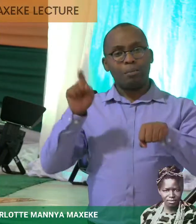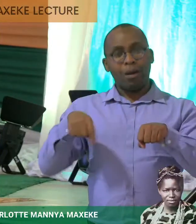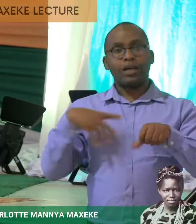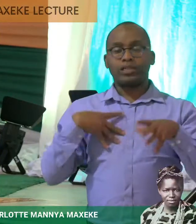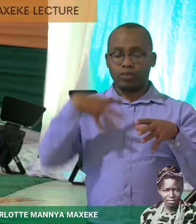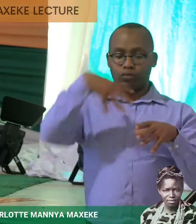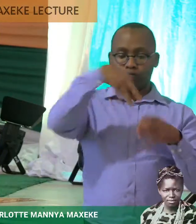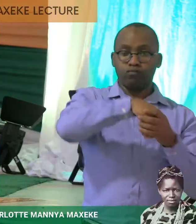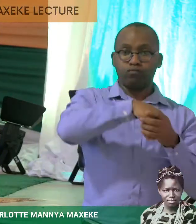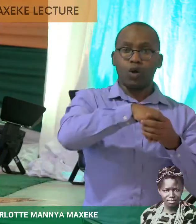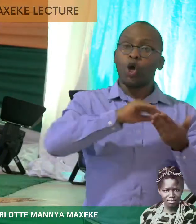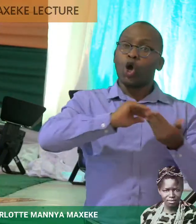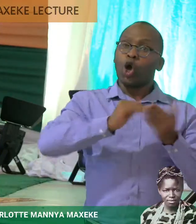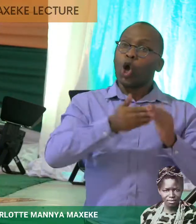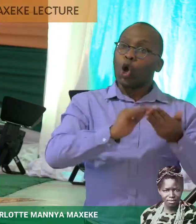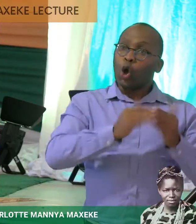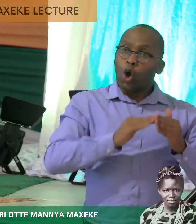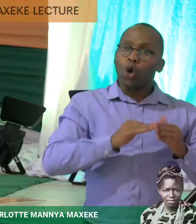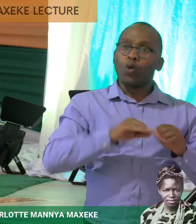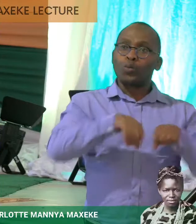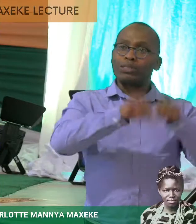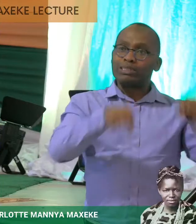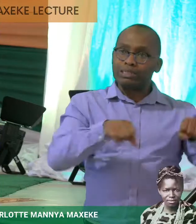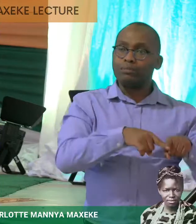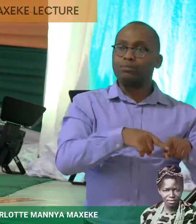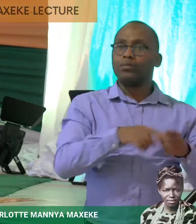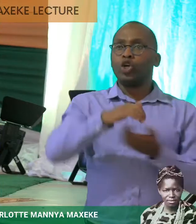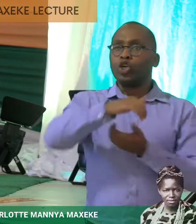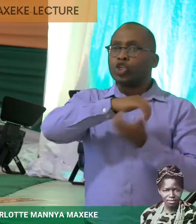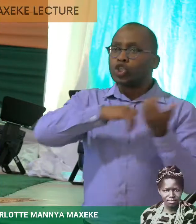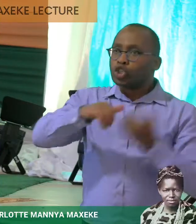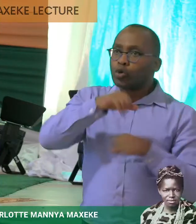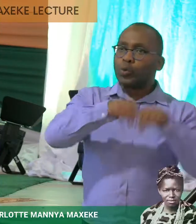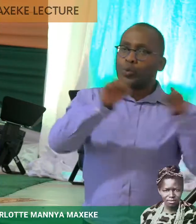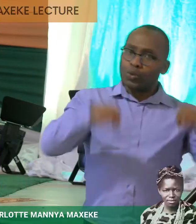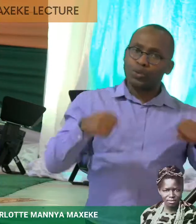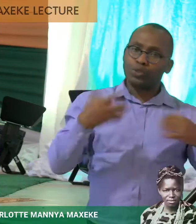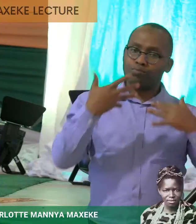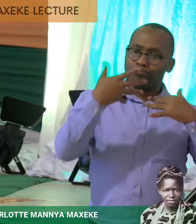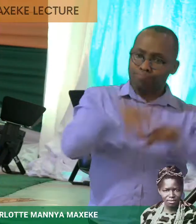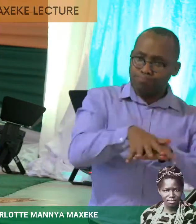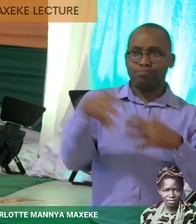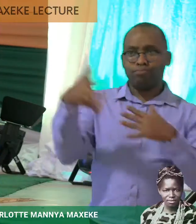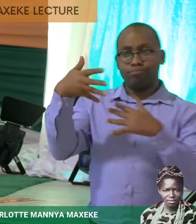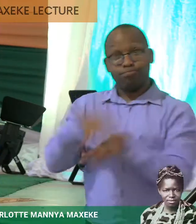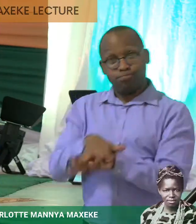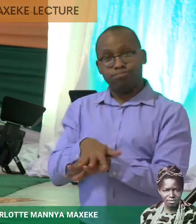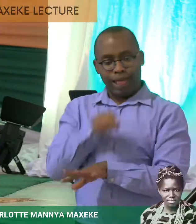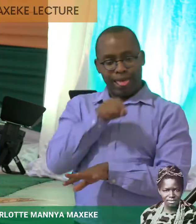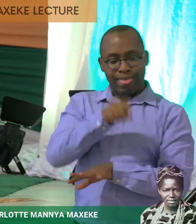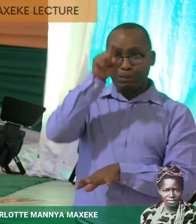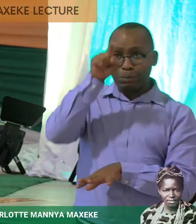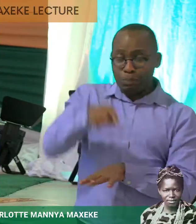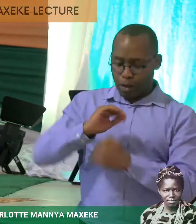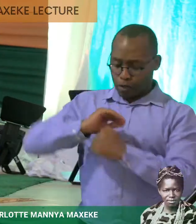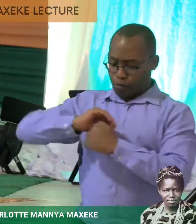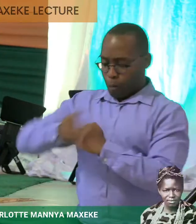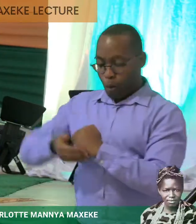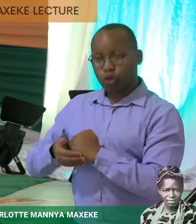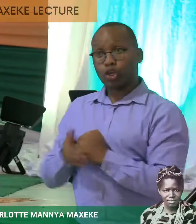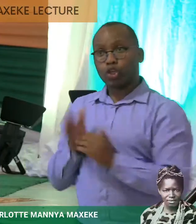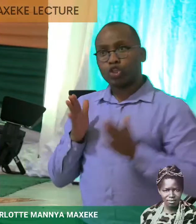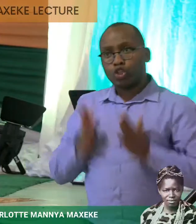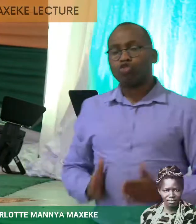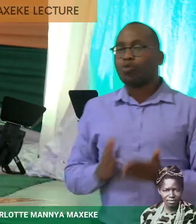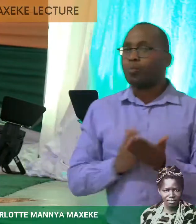yayingakwazi ukuchasela kodwa kwakumele imele amalungelo abantu. Ngapha koko ukuxhatshazwa kwamalungelo